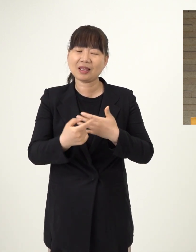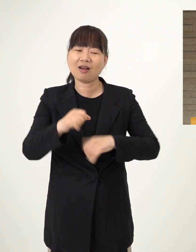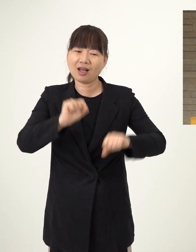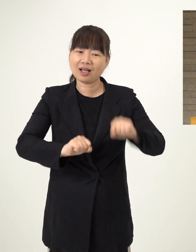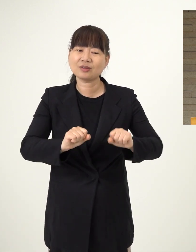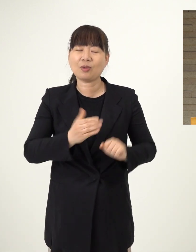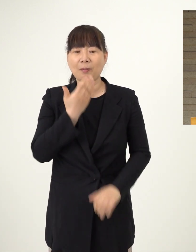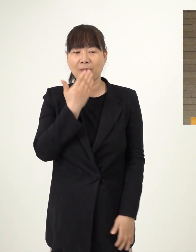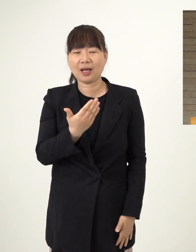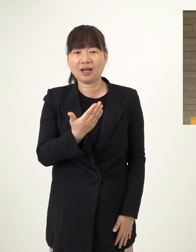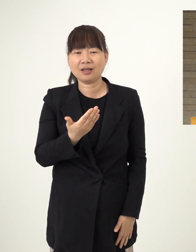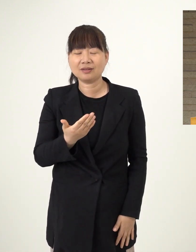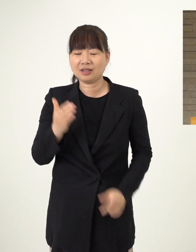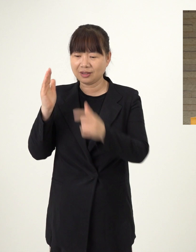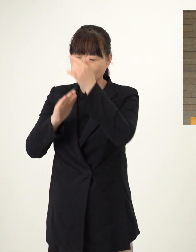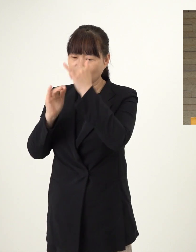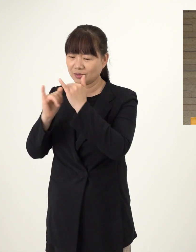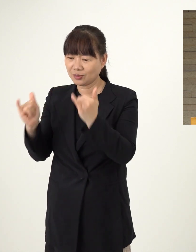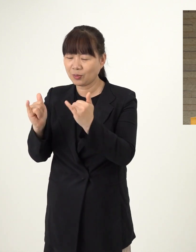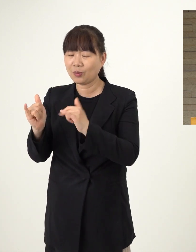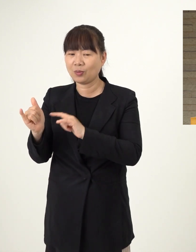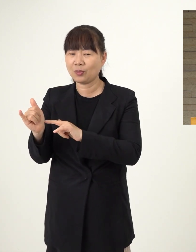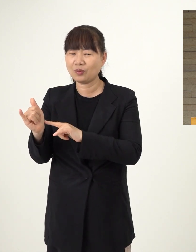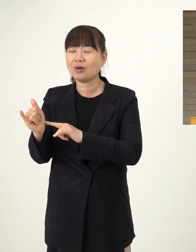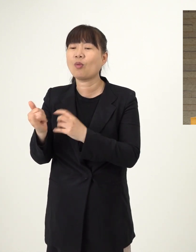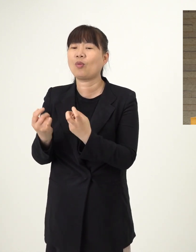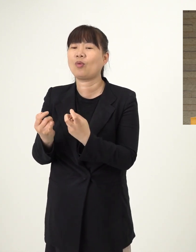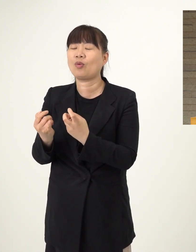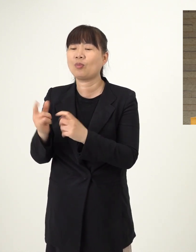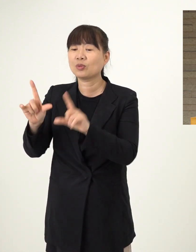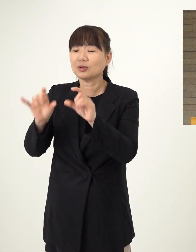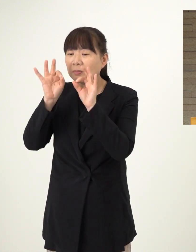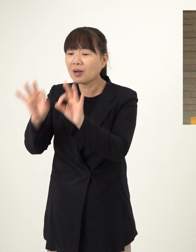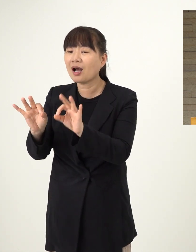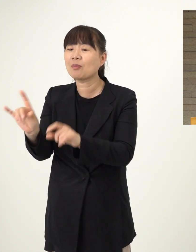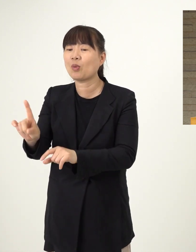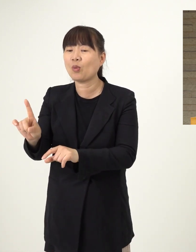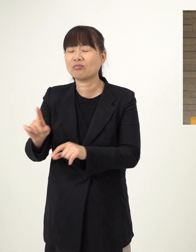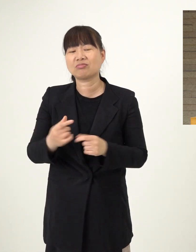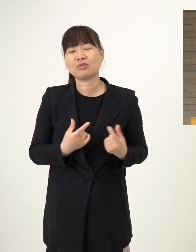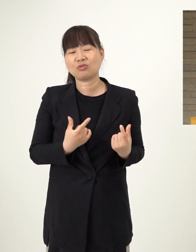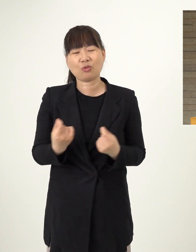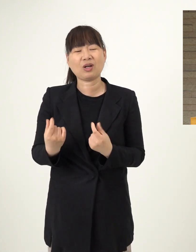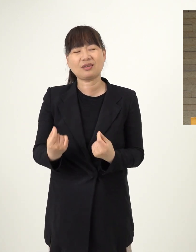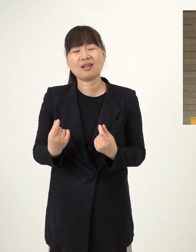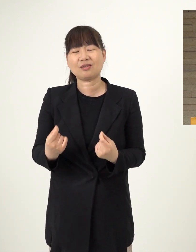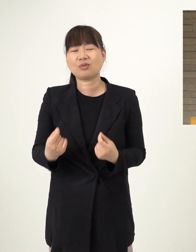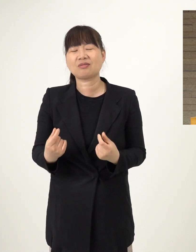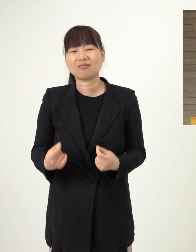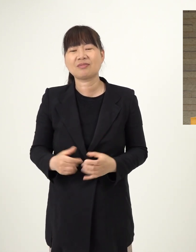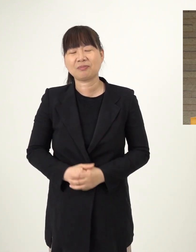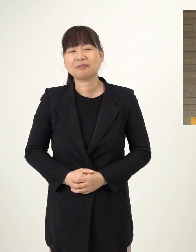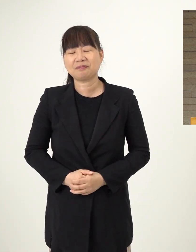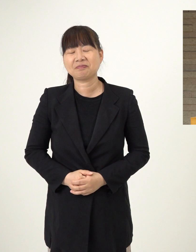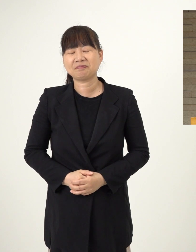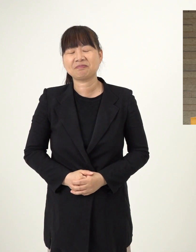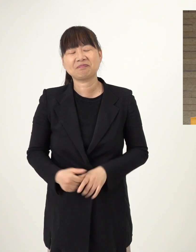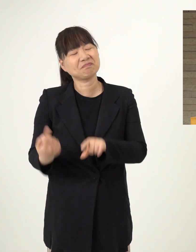하물며 성도들은 어떨까요? 뭐 다르지 않아요. 피자